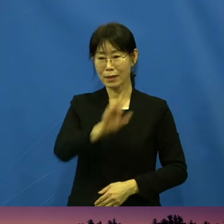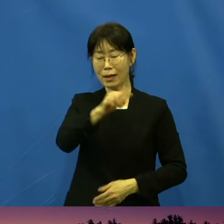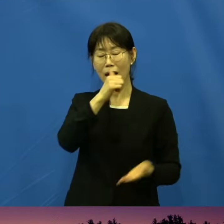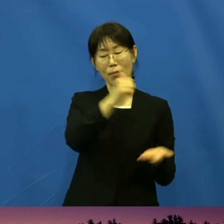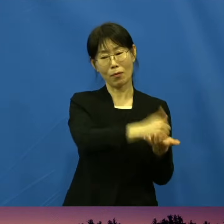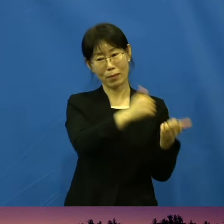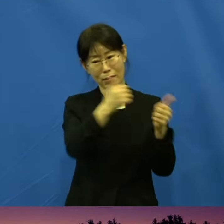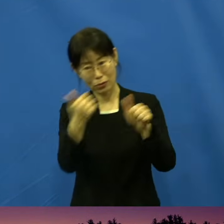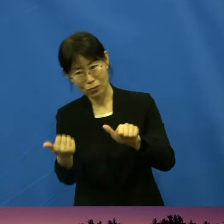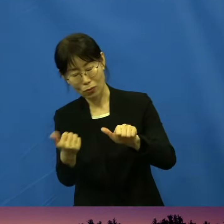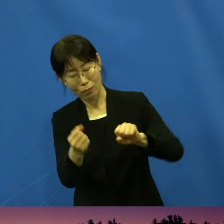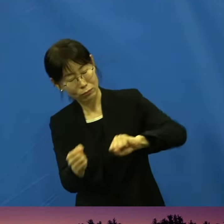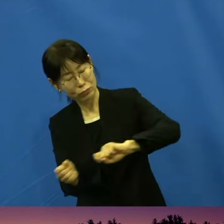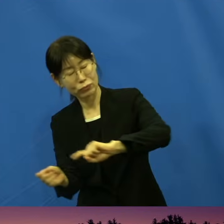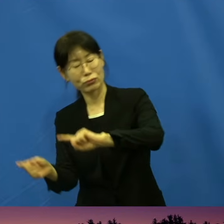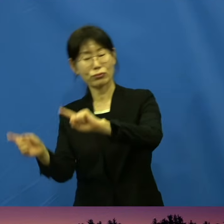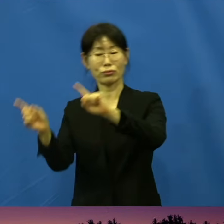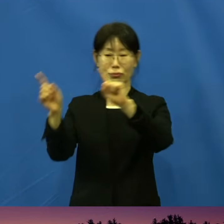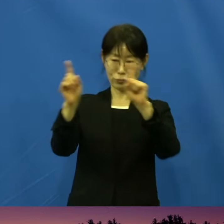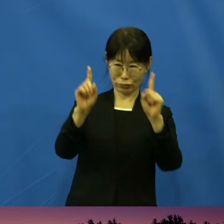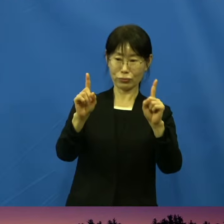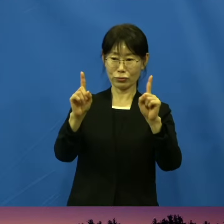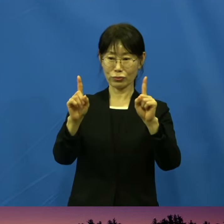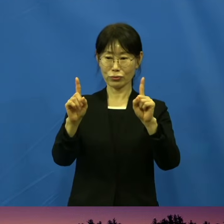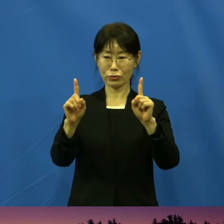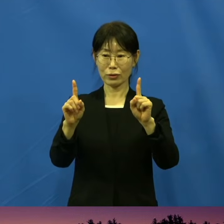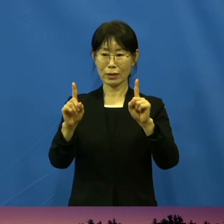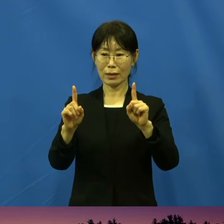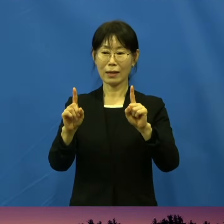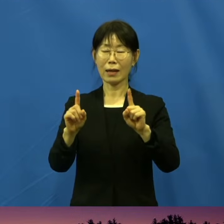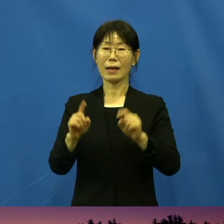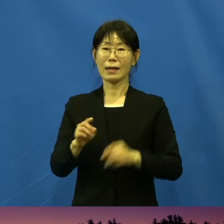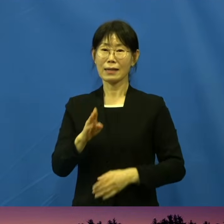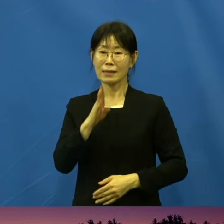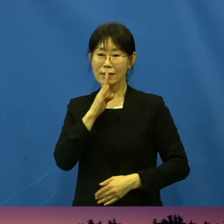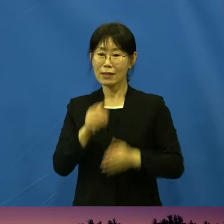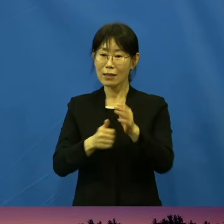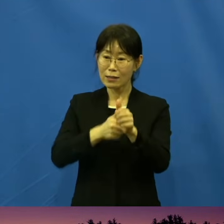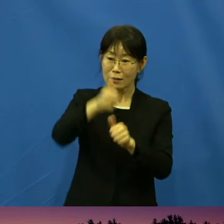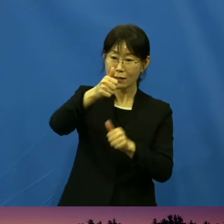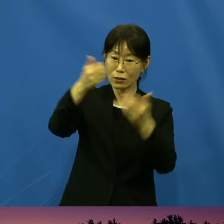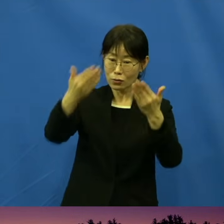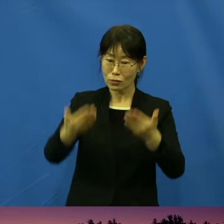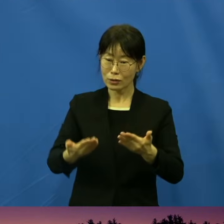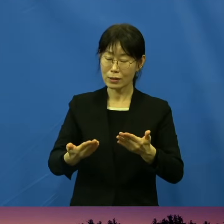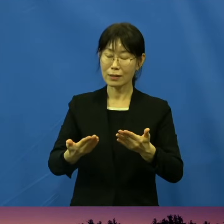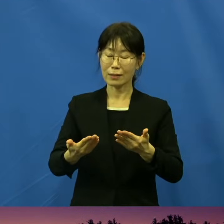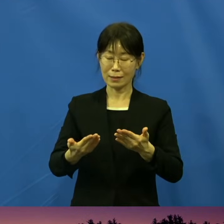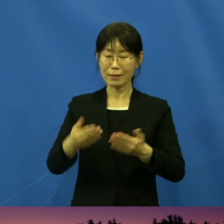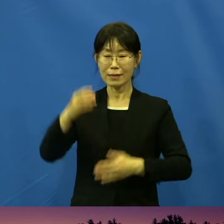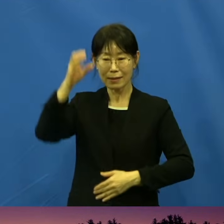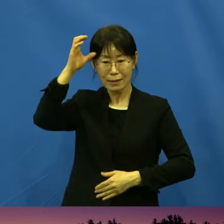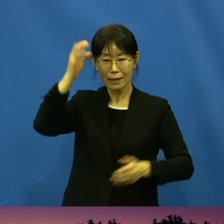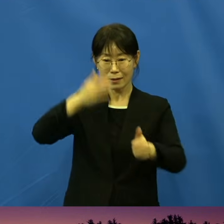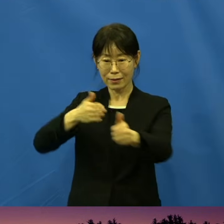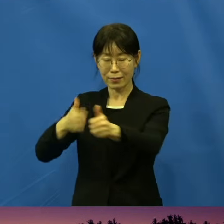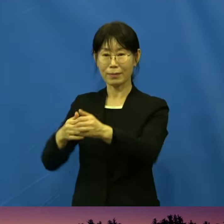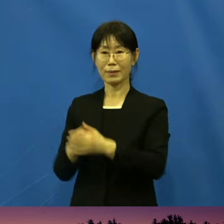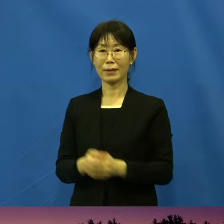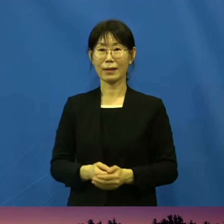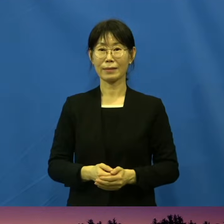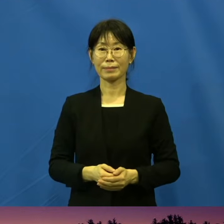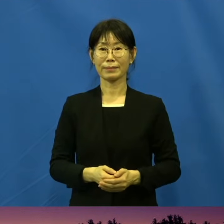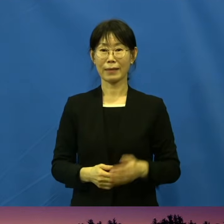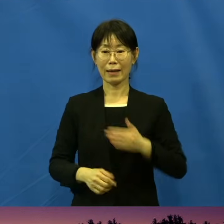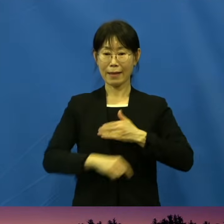영광으로 우리를 날마다 경험하게 할 것이고 진정한 승리를 주실 줄로 믿습니다. 자, 내